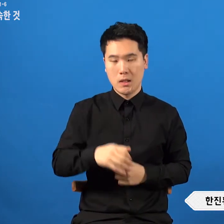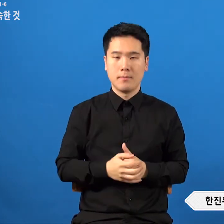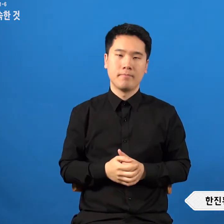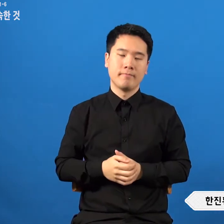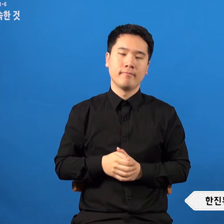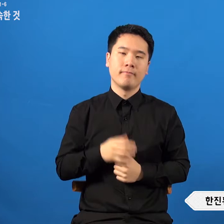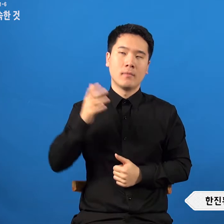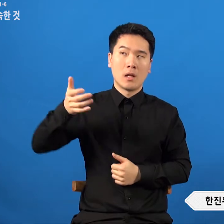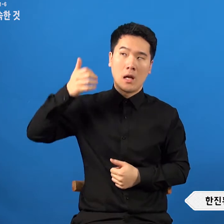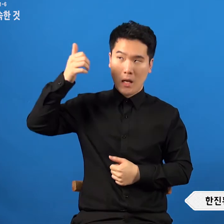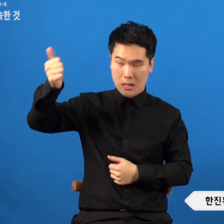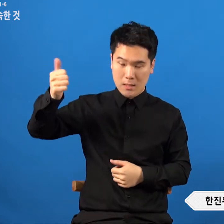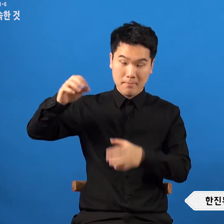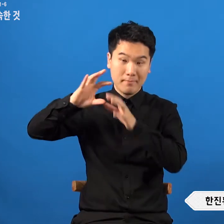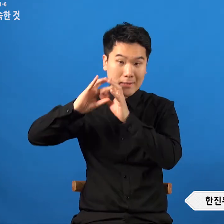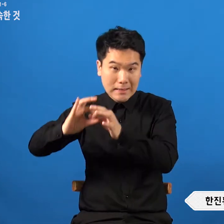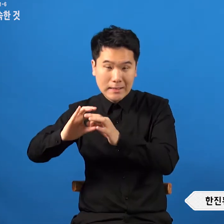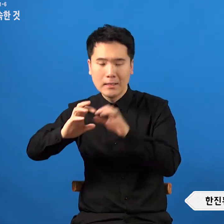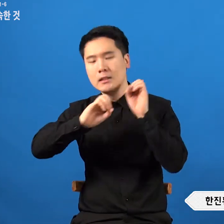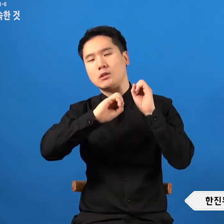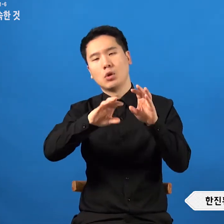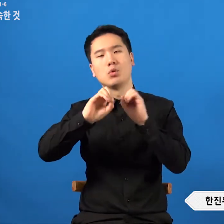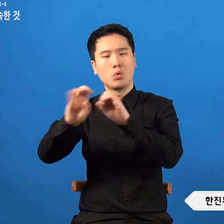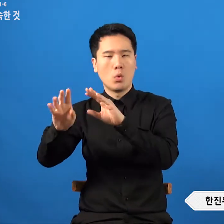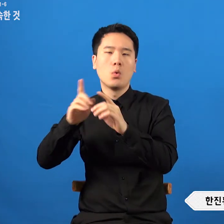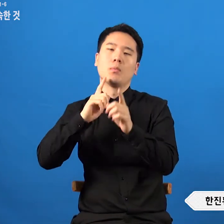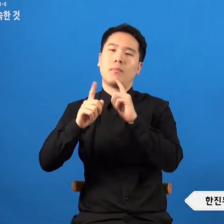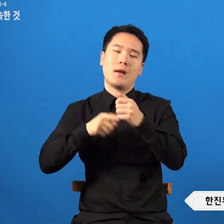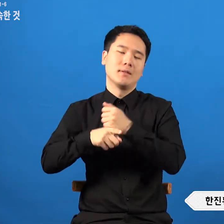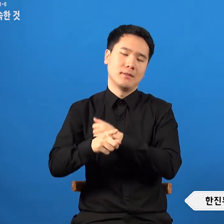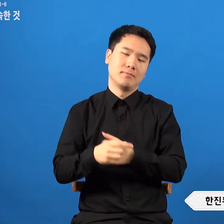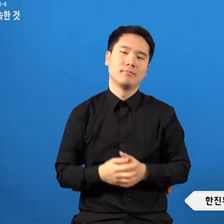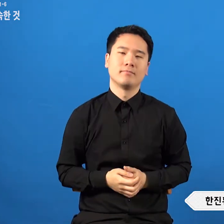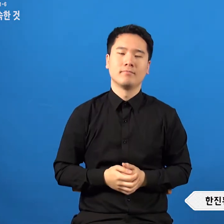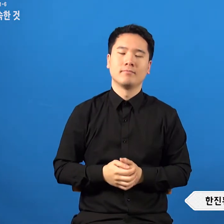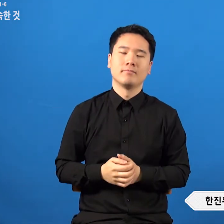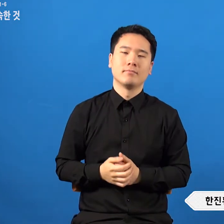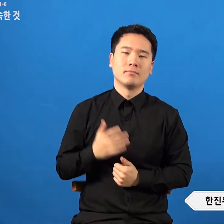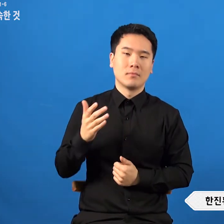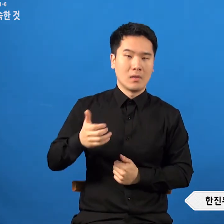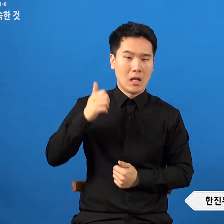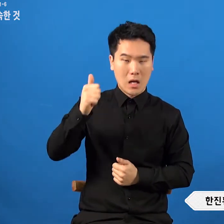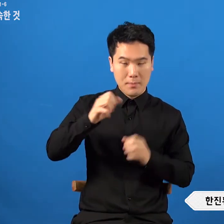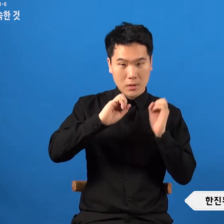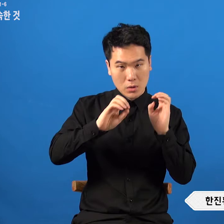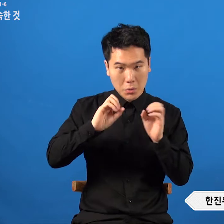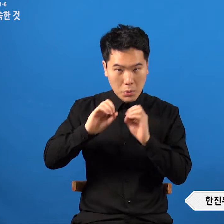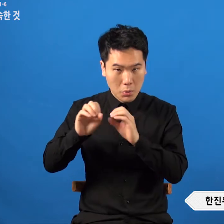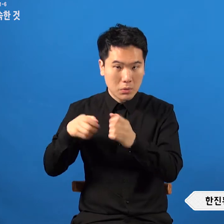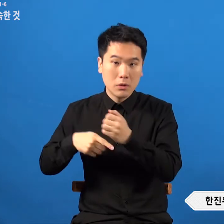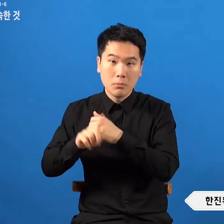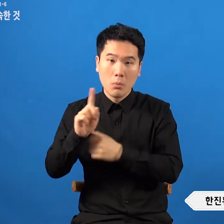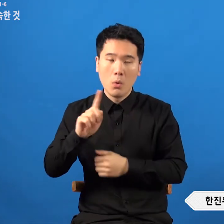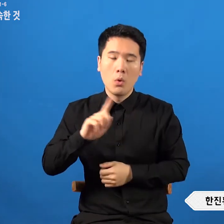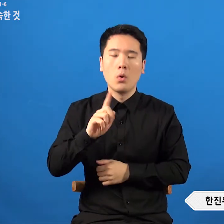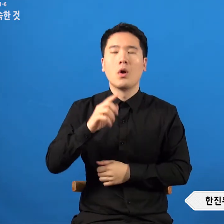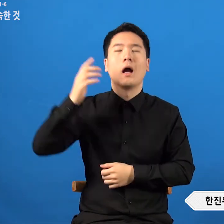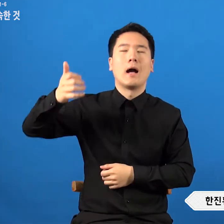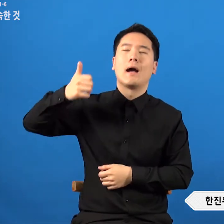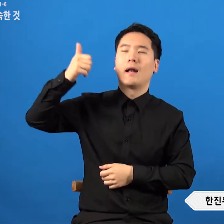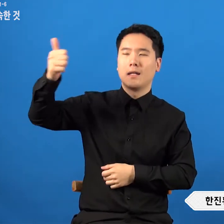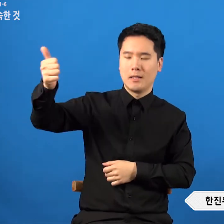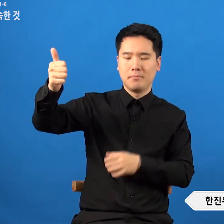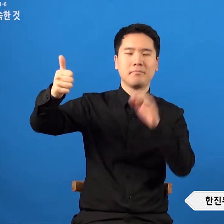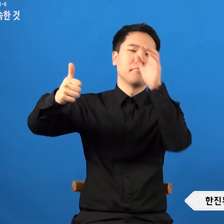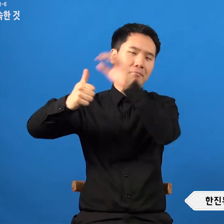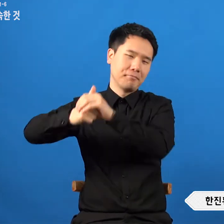미시오 데이는 하나님의 선교라는 뜻입니다. 하나님의 선교라는 말은 선교는 하나님이